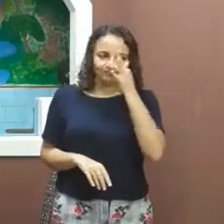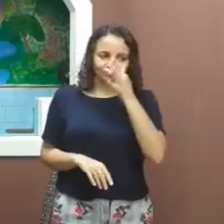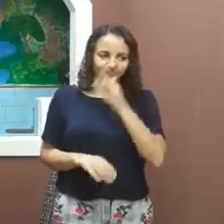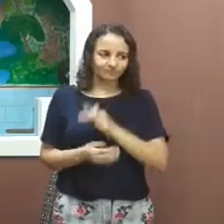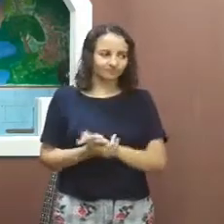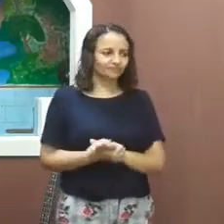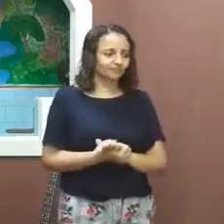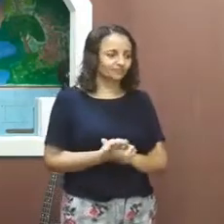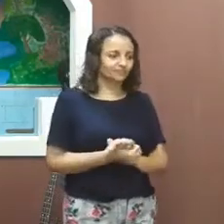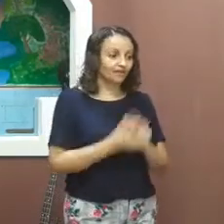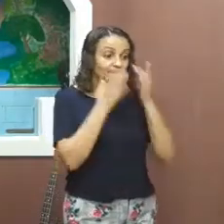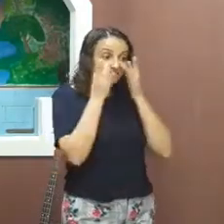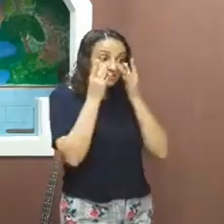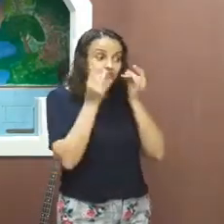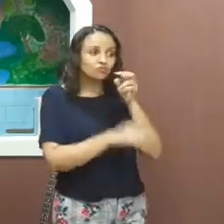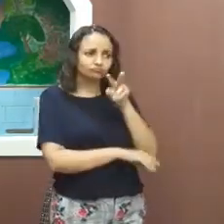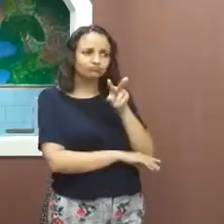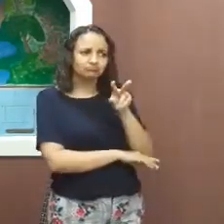Observe.